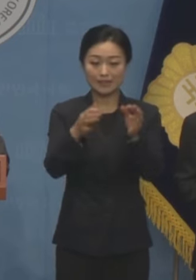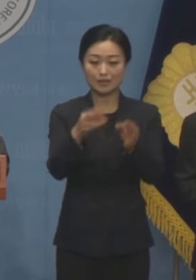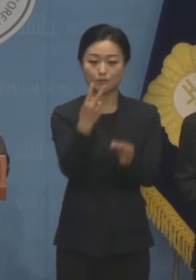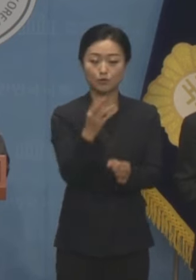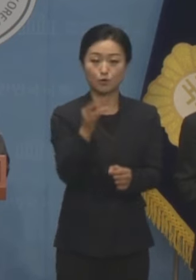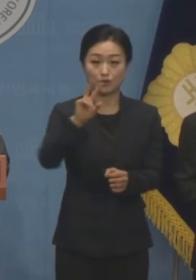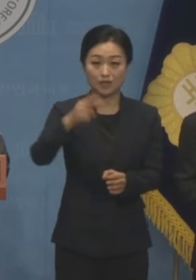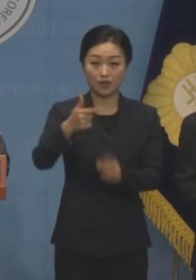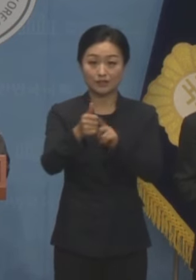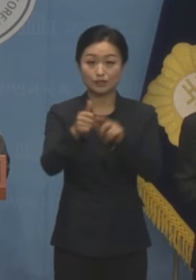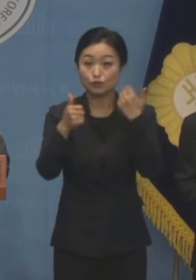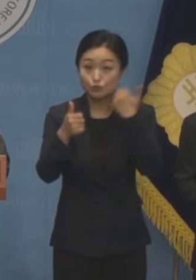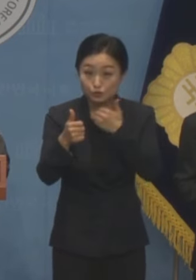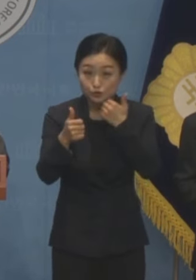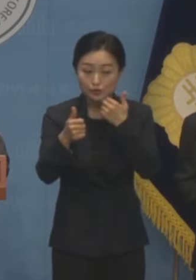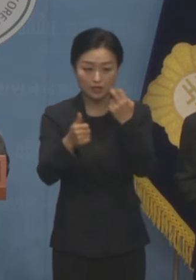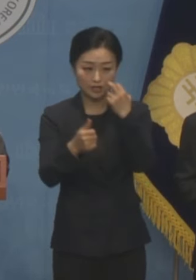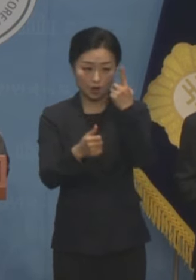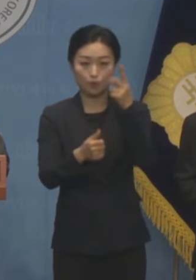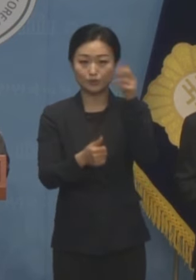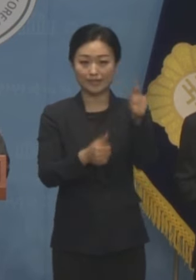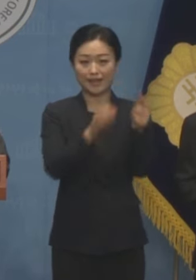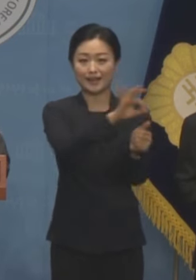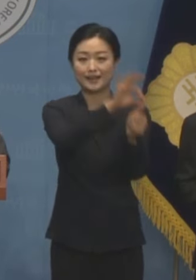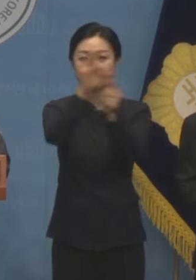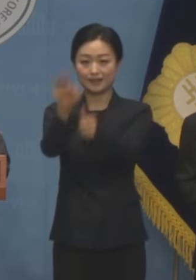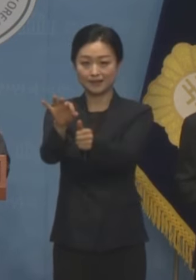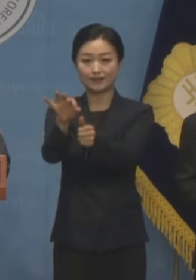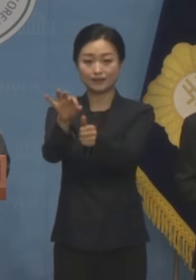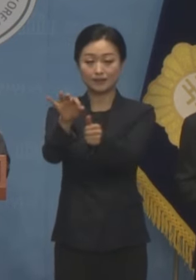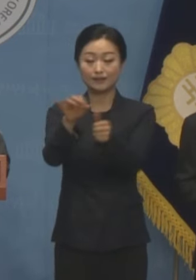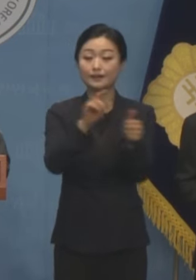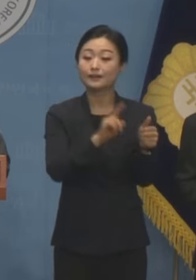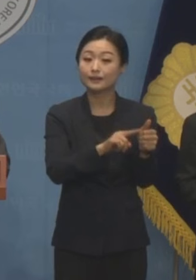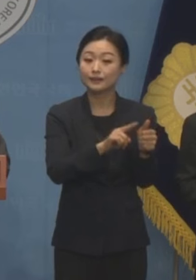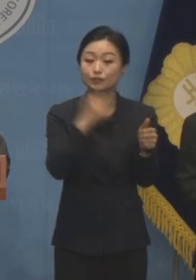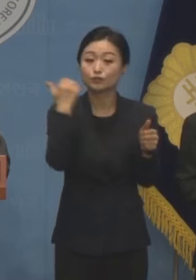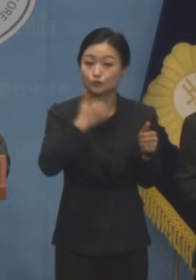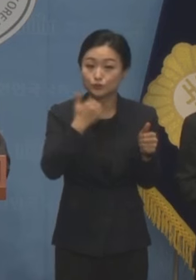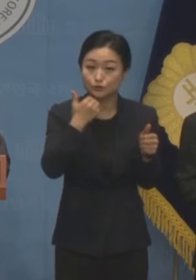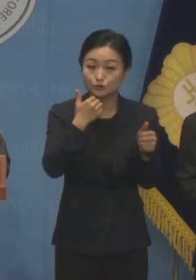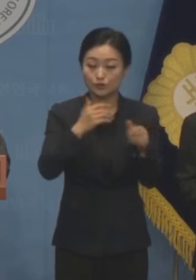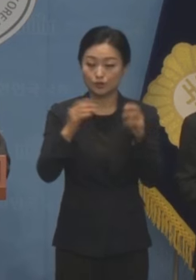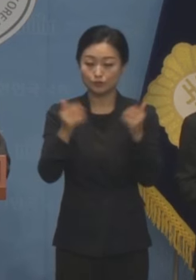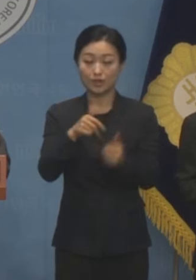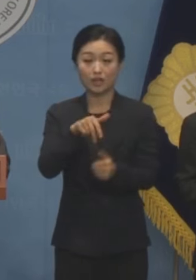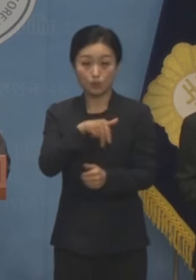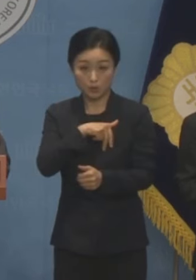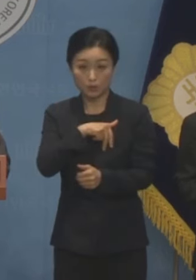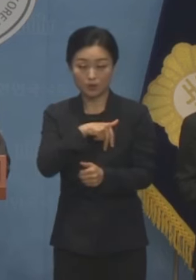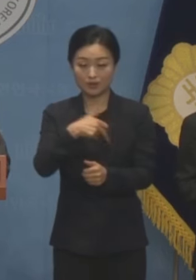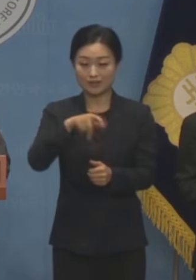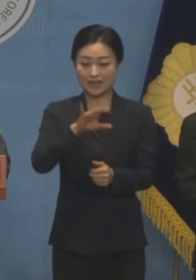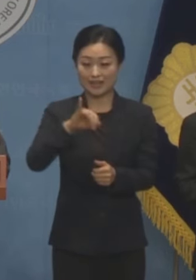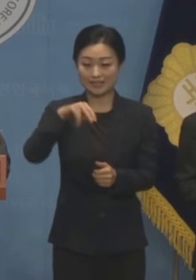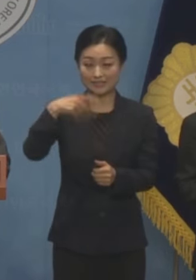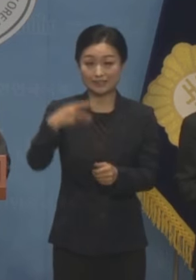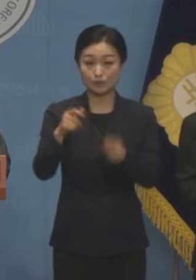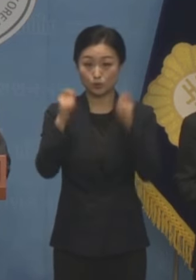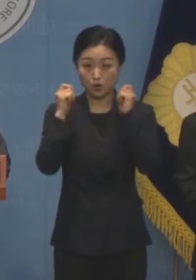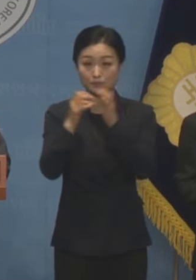김용현 대통령 경호처장을 지명했습니다. 김용현 후보자는 국회의원과 카이스트